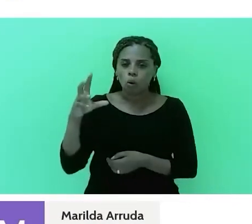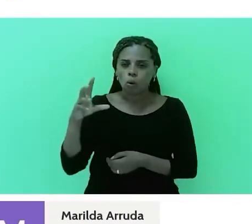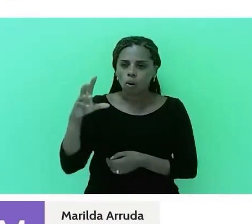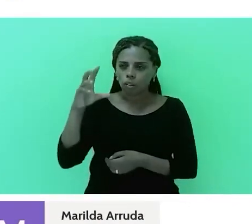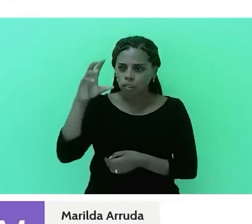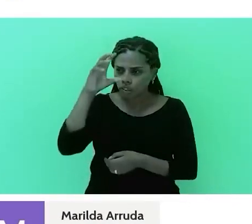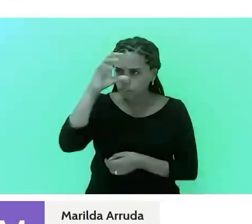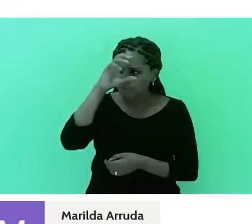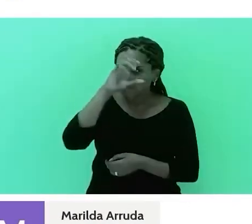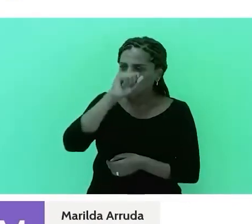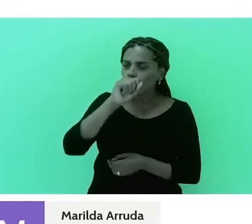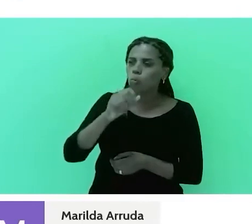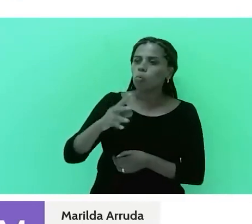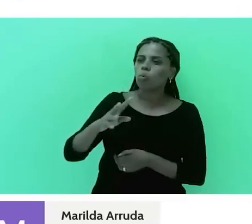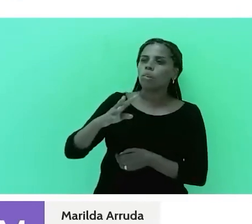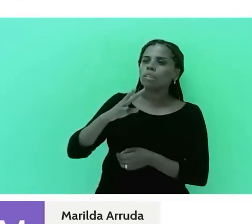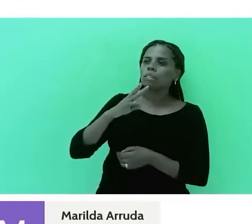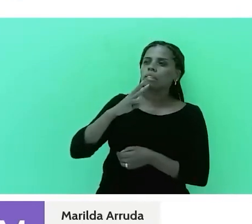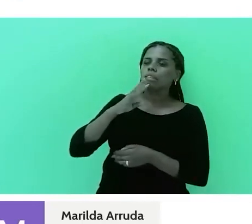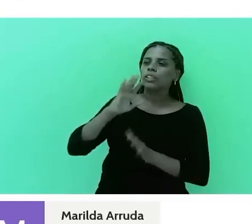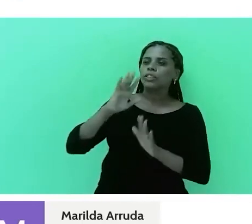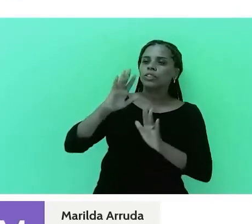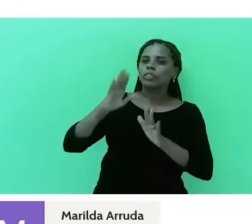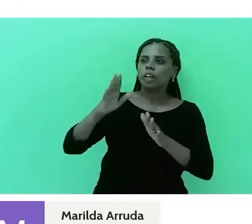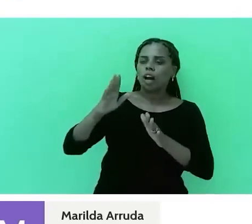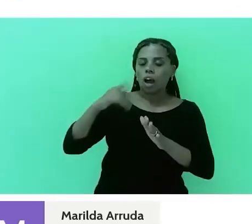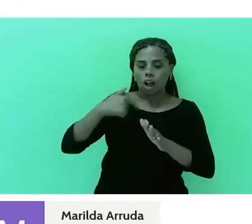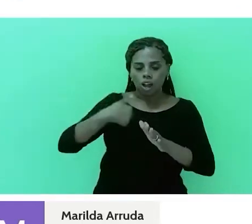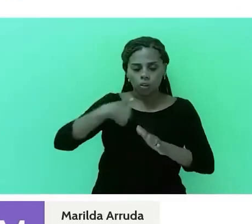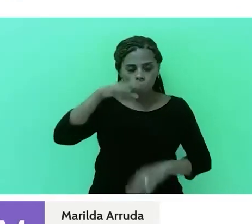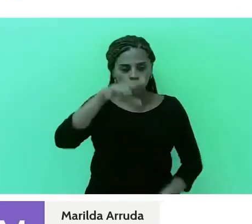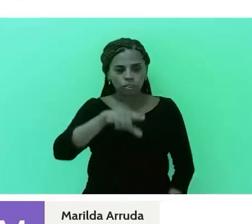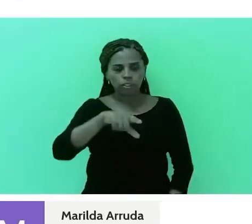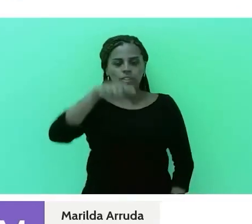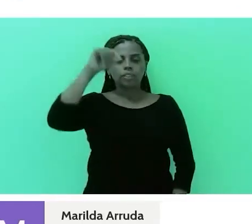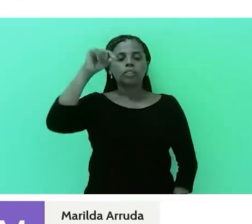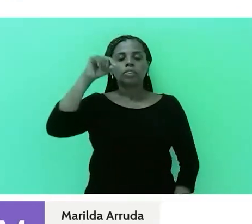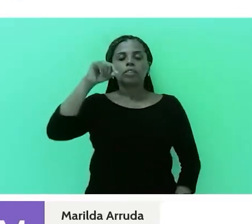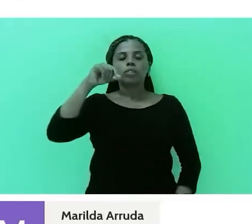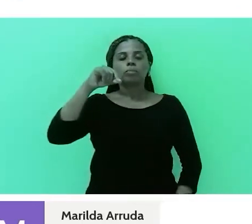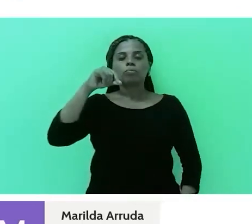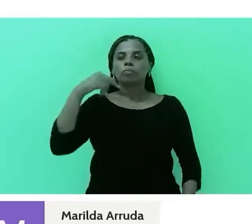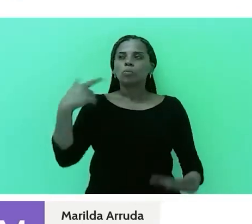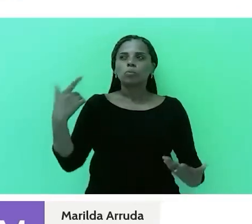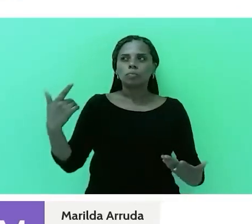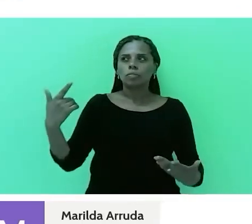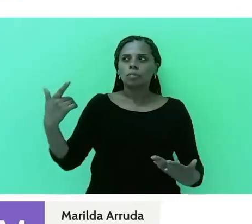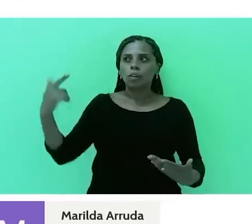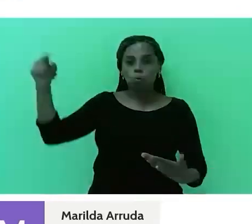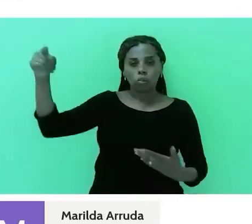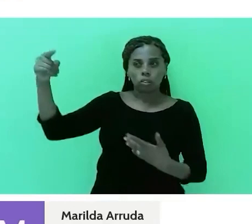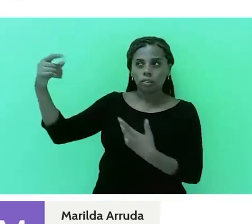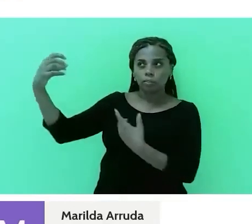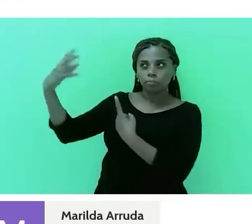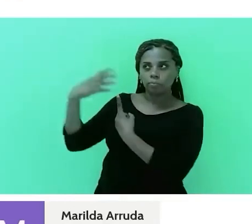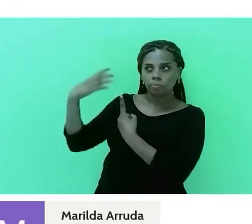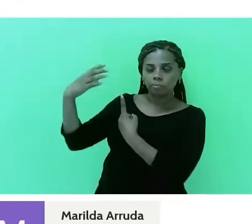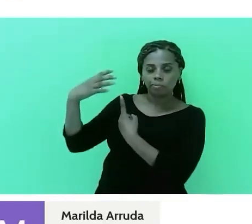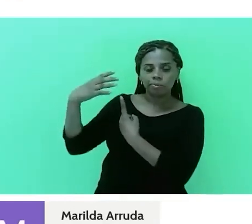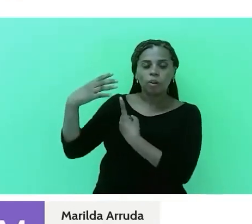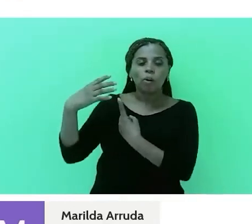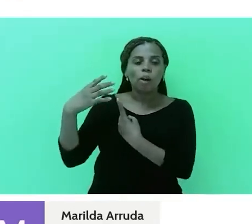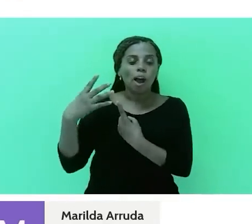você, você vai ter que decidir o que é que você vai fazer com o que fizeram de você. E essa